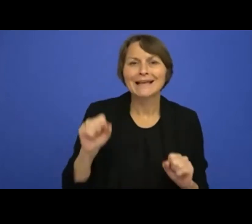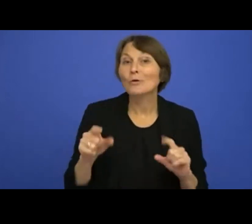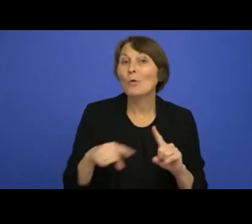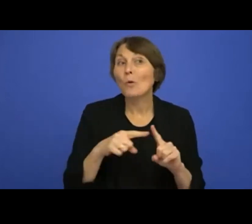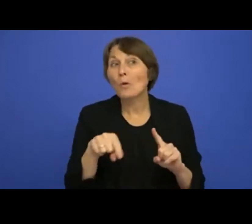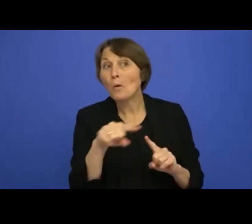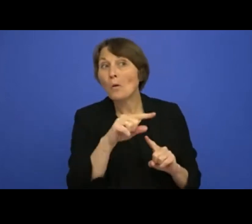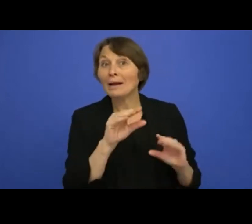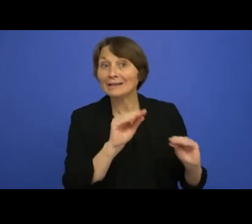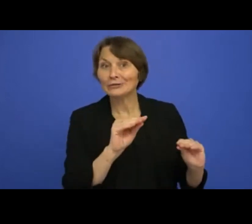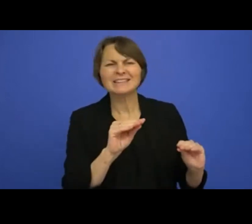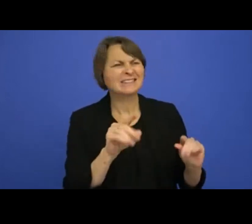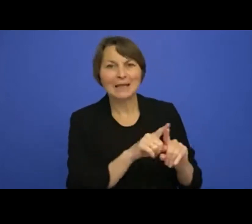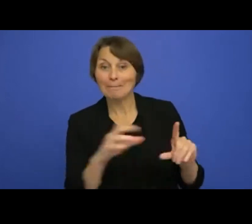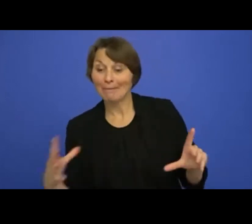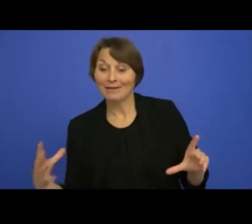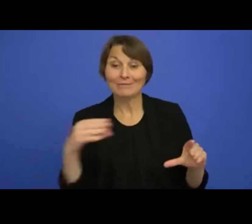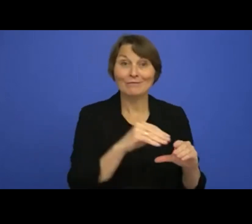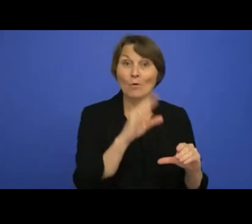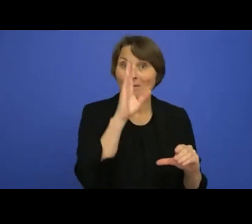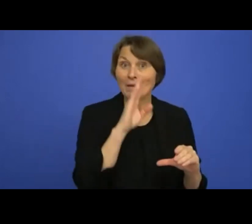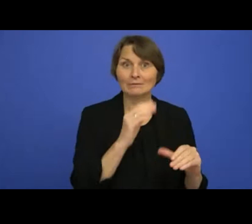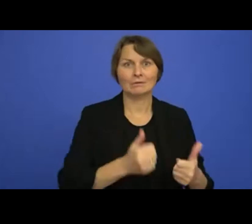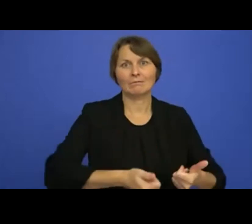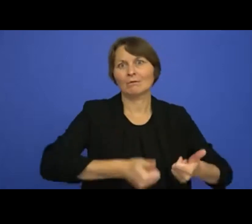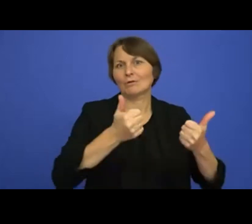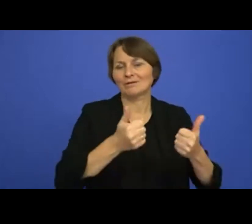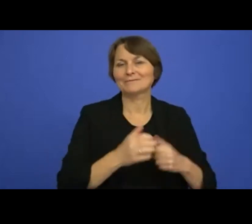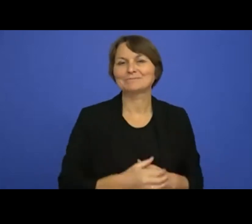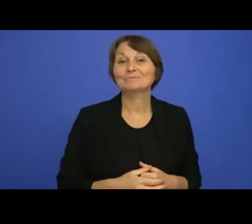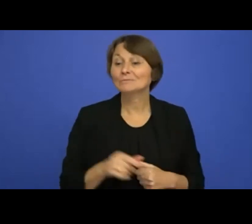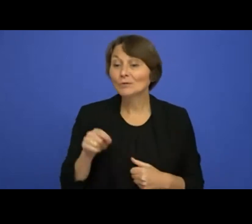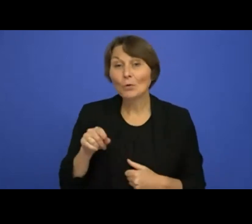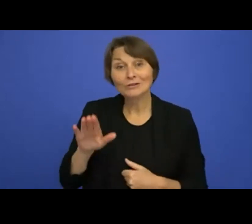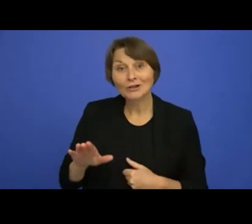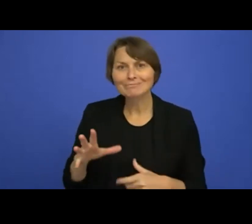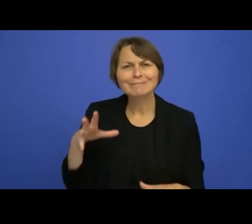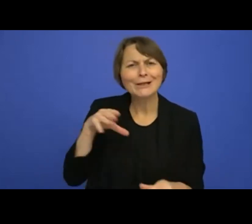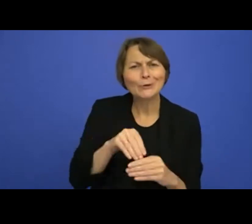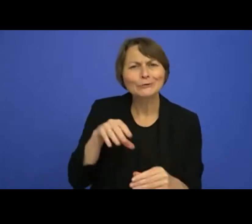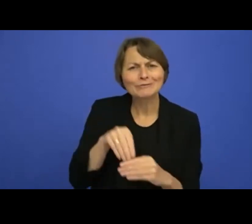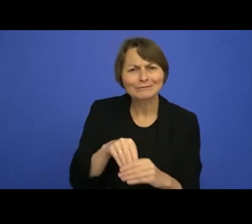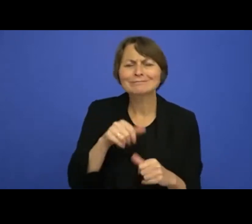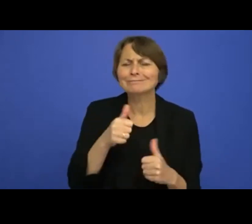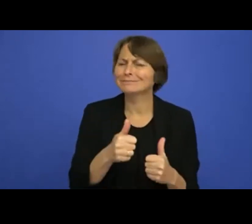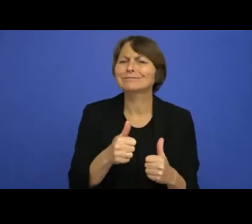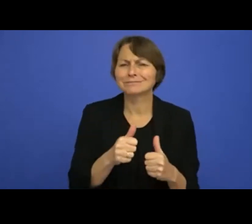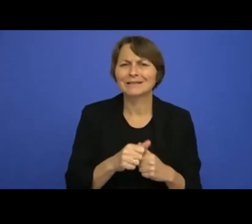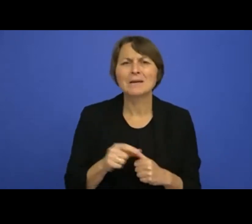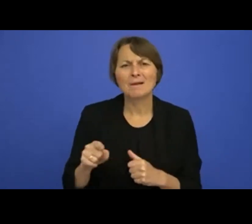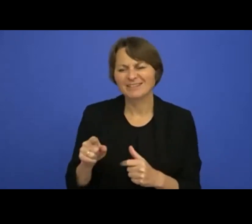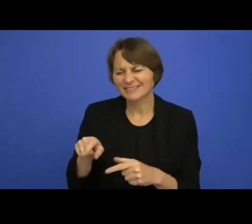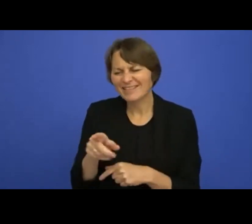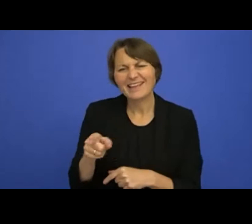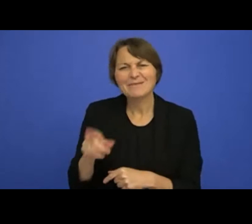et également dans des contextes scolaires où ils sont entourés d'enfants dans des situations similaires. Et